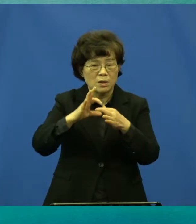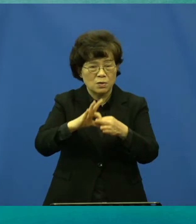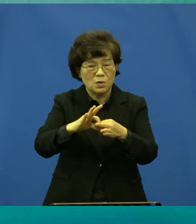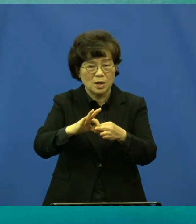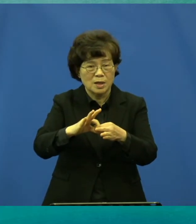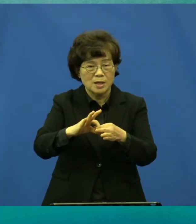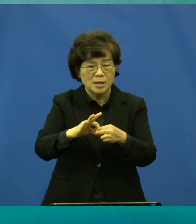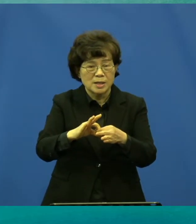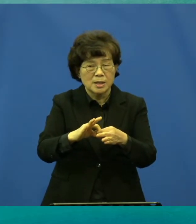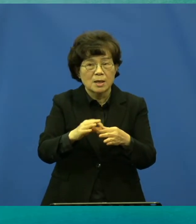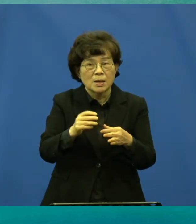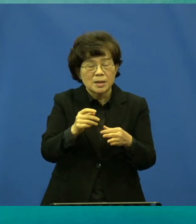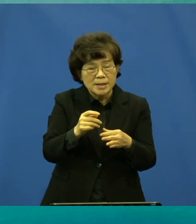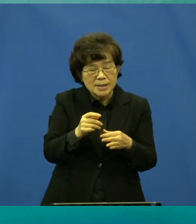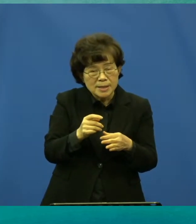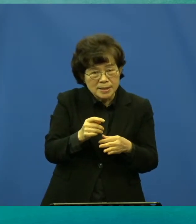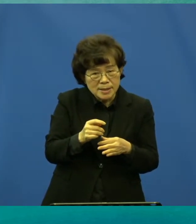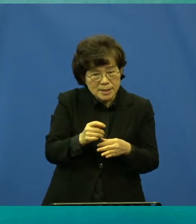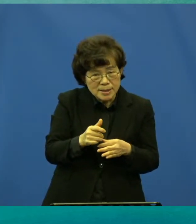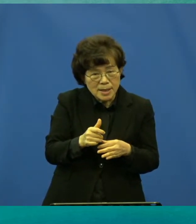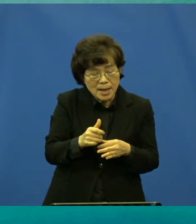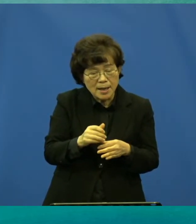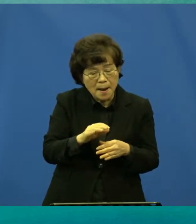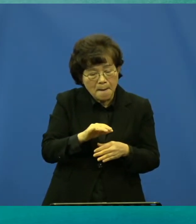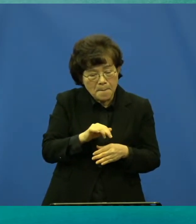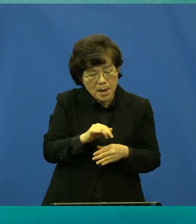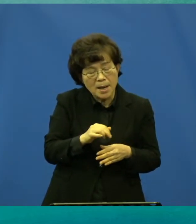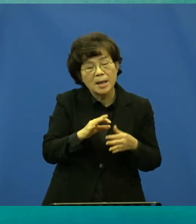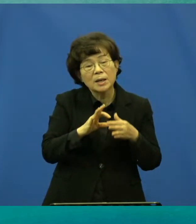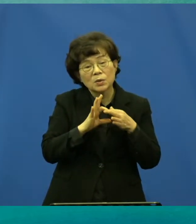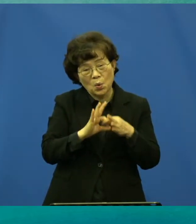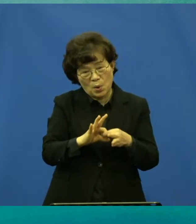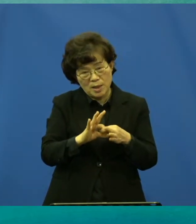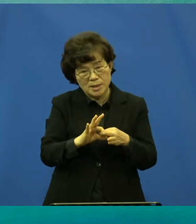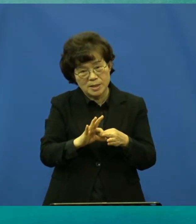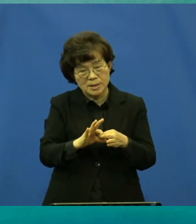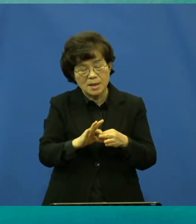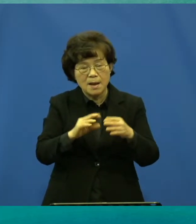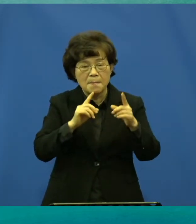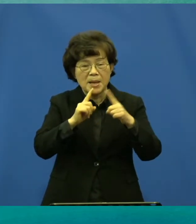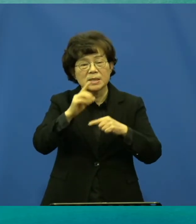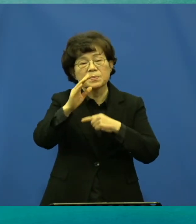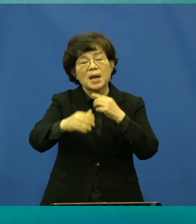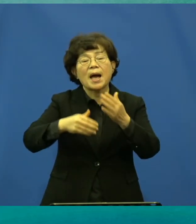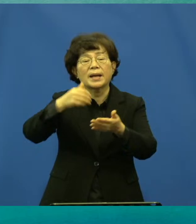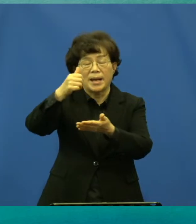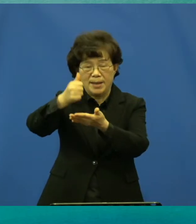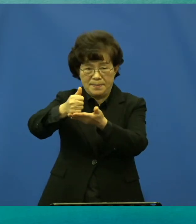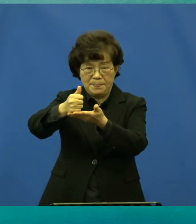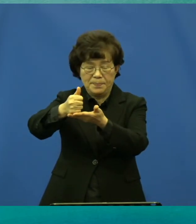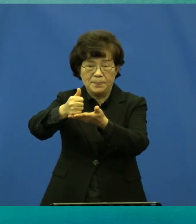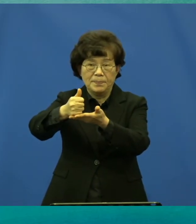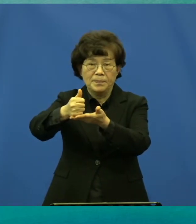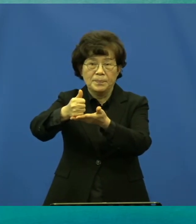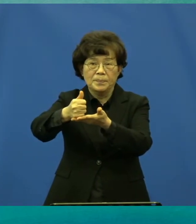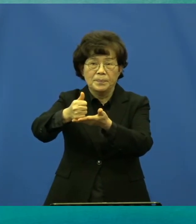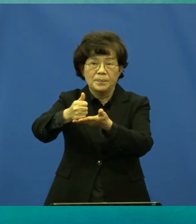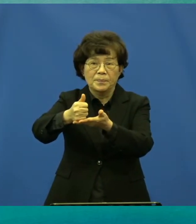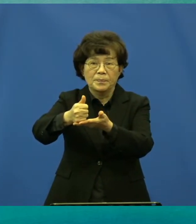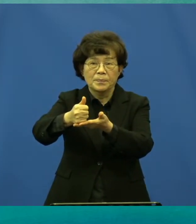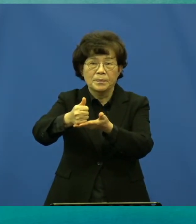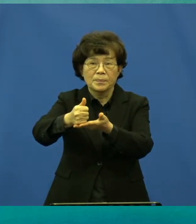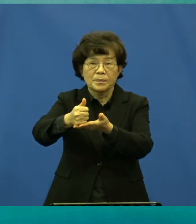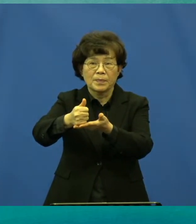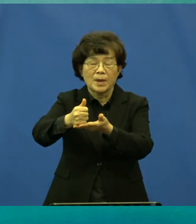아주 작은 벌레를 통해서 말씀하시는 하나님. 여러분, 언제